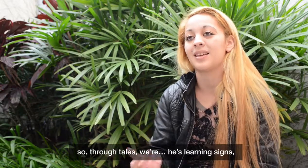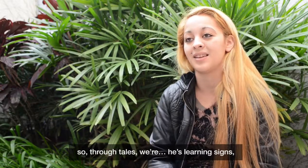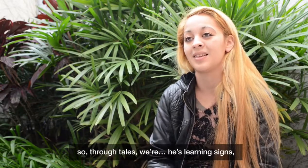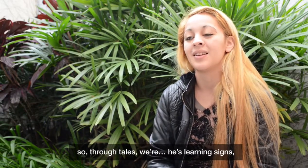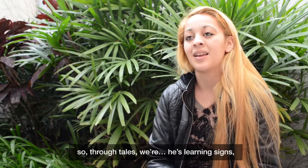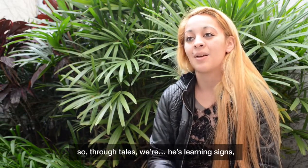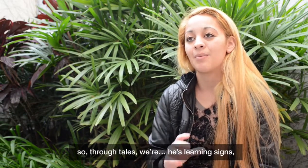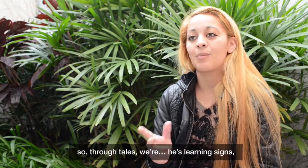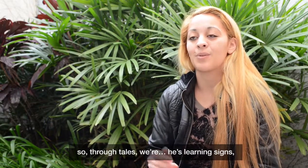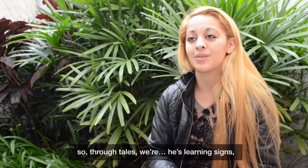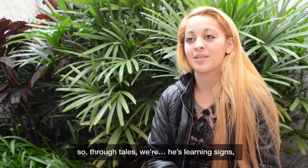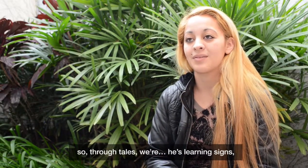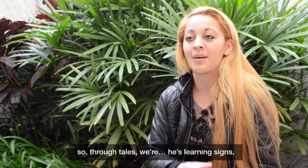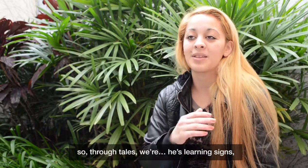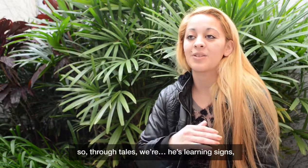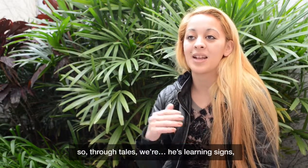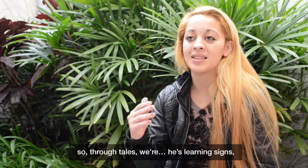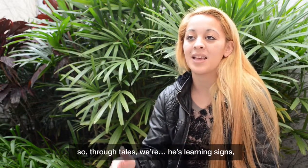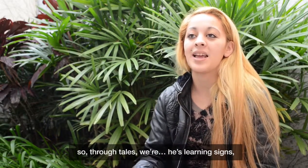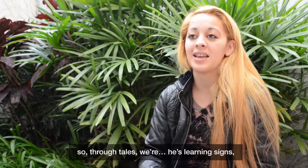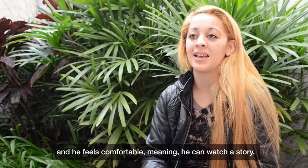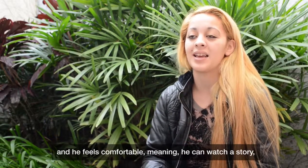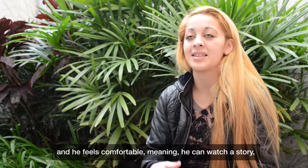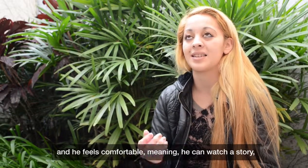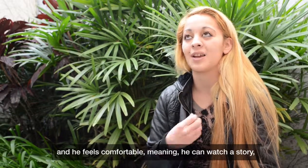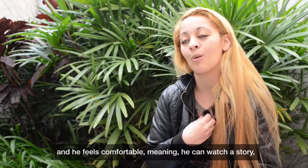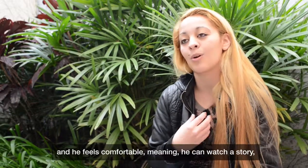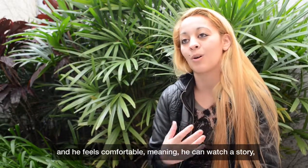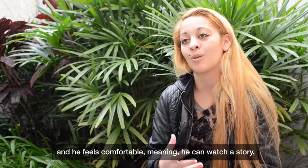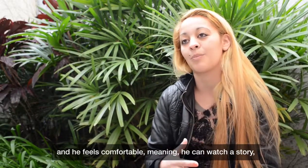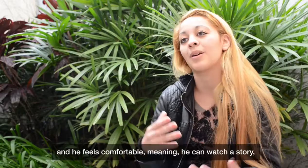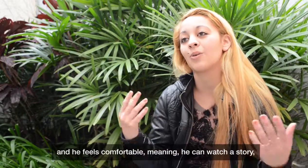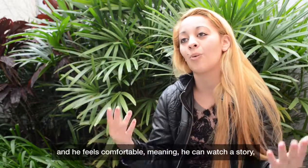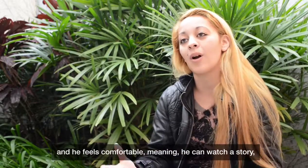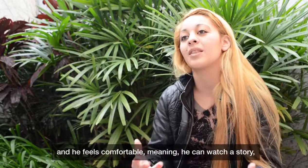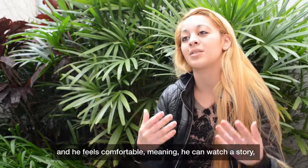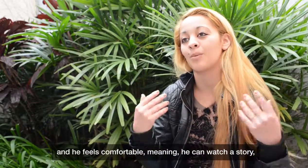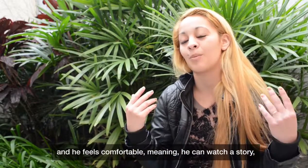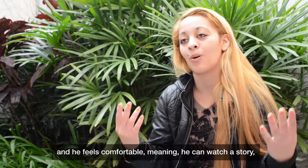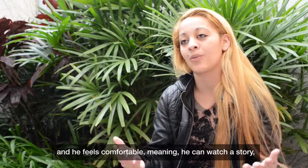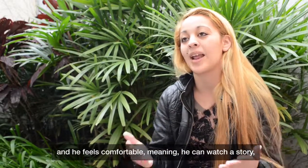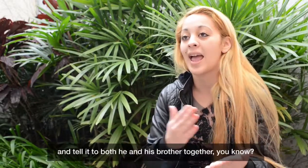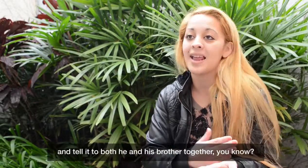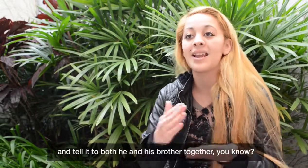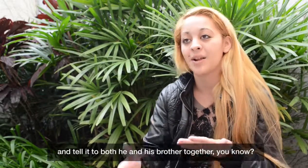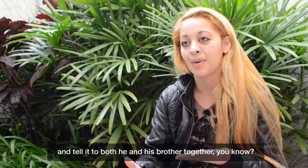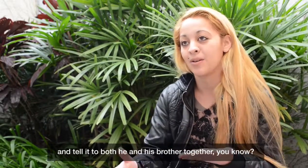Y vamos, va aprendiendo las señas y él se siente cómodo, como que puede ver un cuento y se lo podemos contar a él y al hermano, a